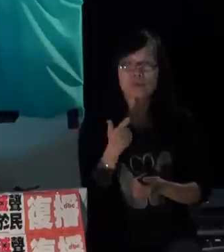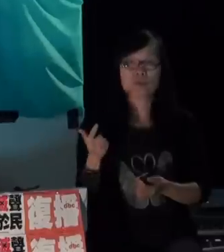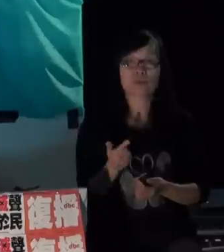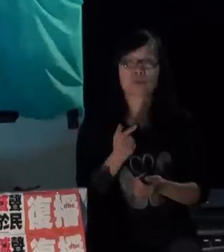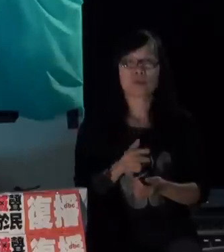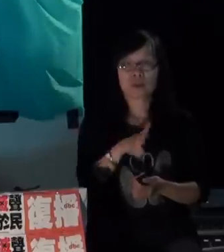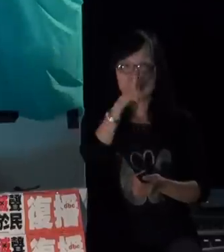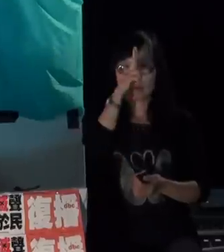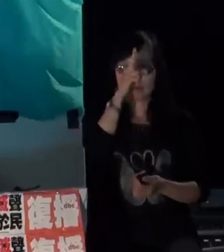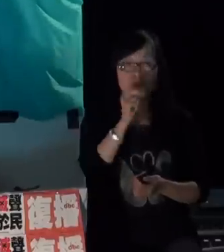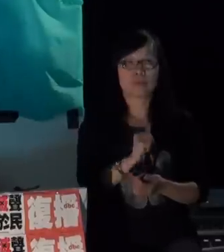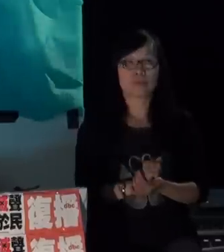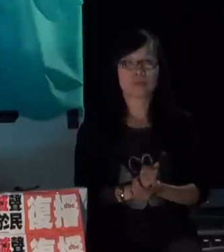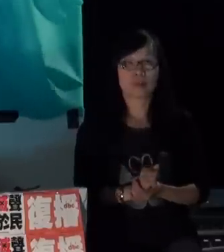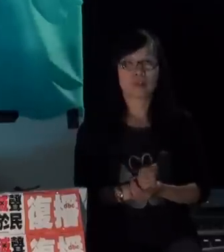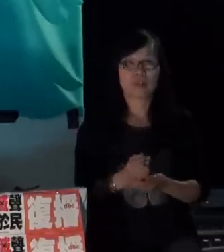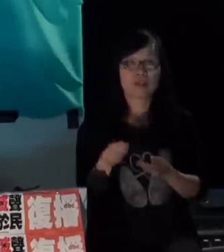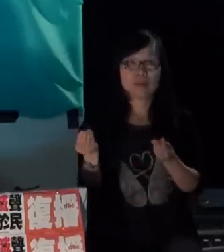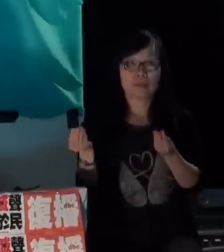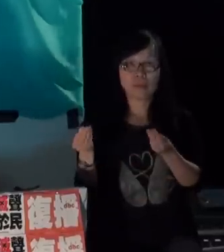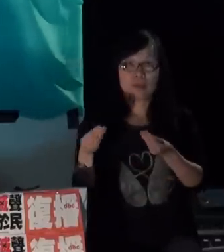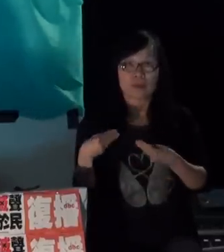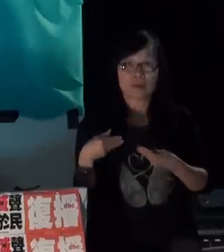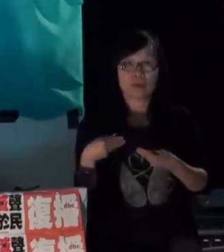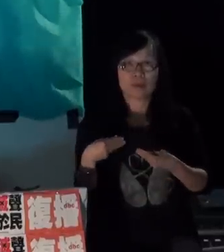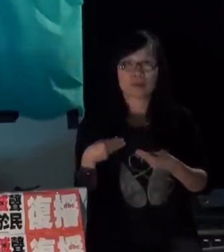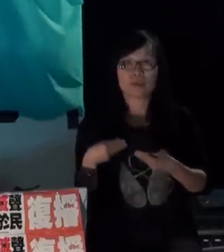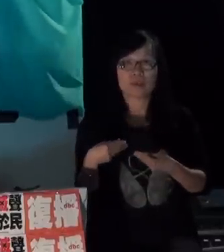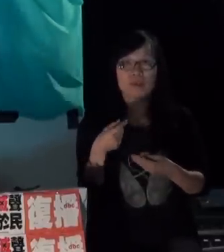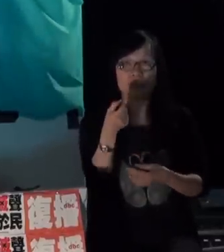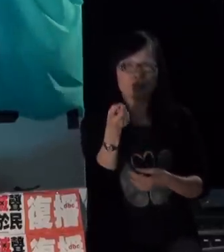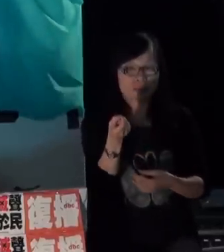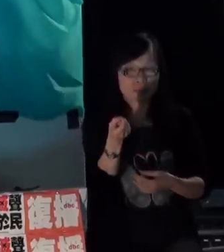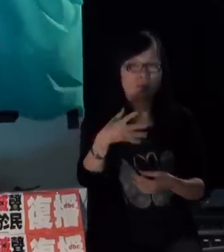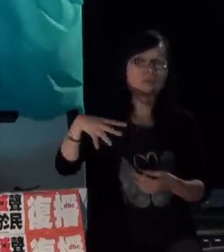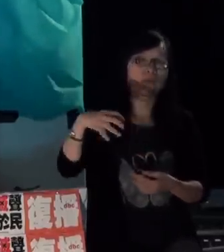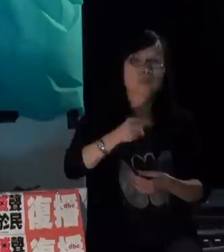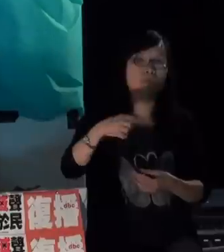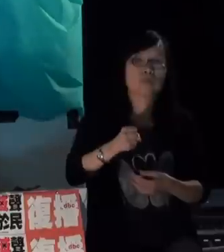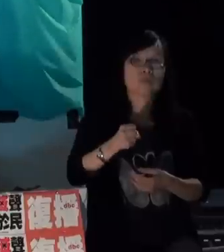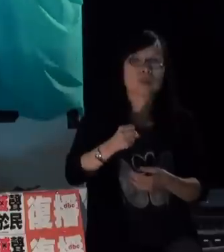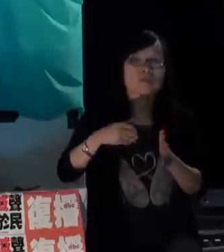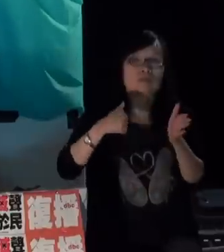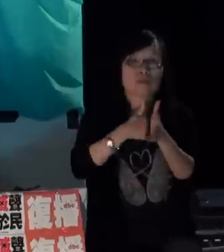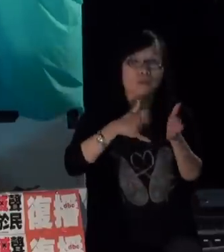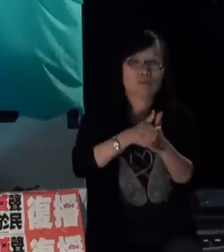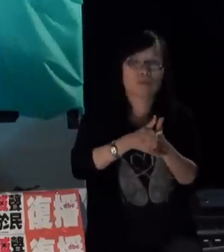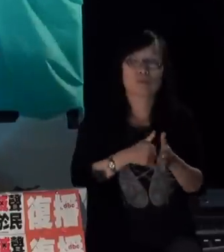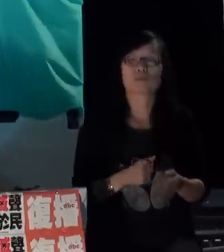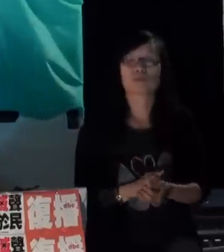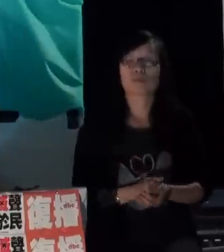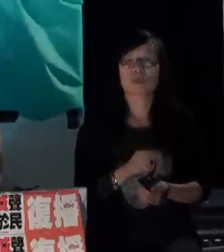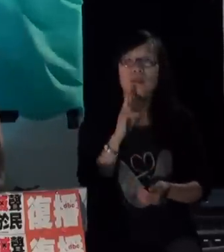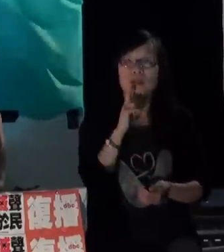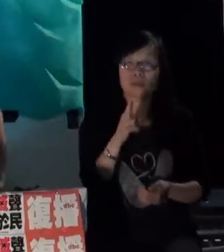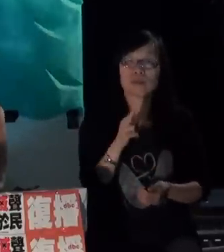嘅政府，俾我哋嗰啲少得可憐嘅權力係棘住佢，令佢要同